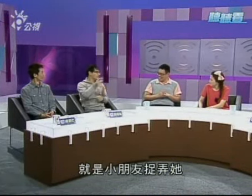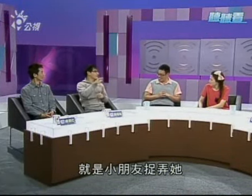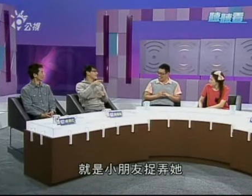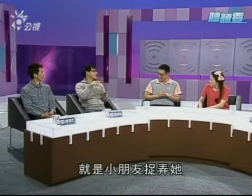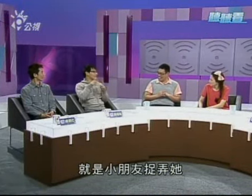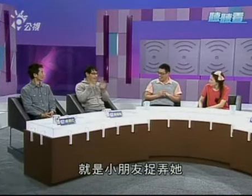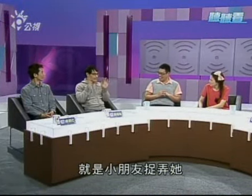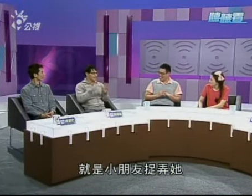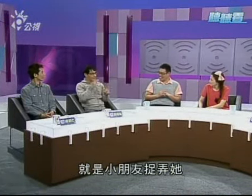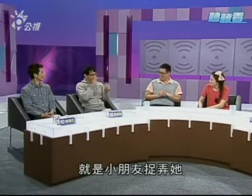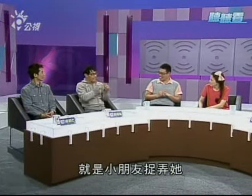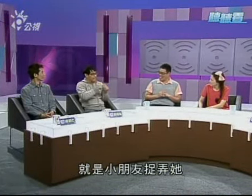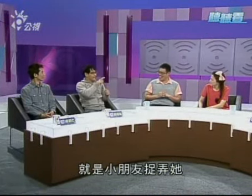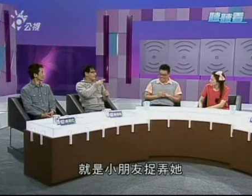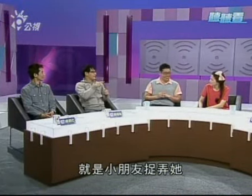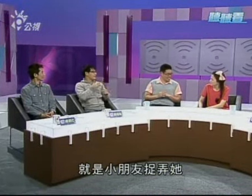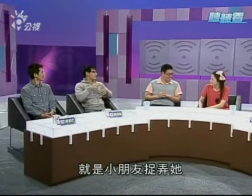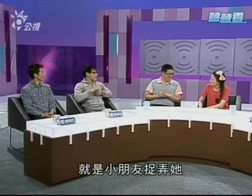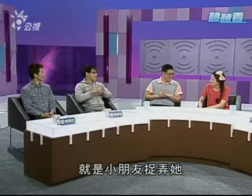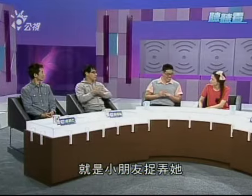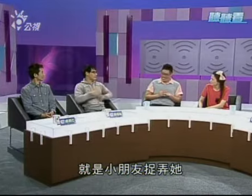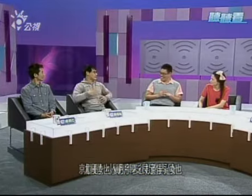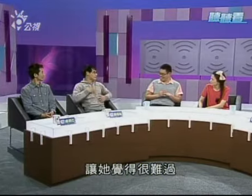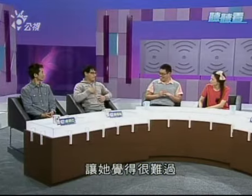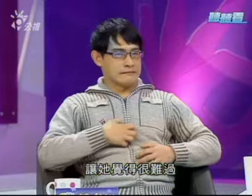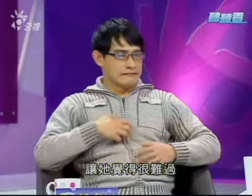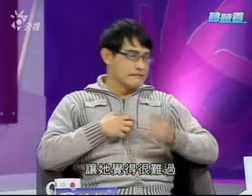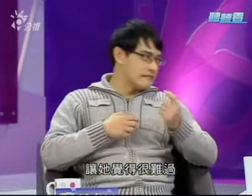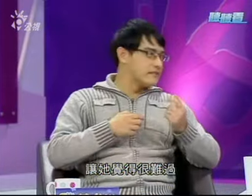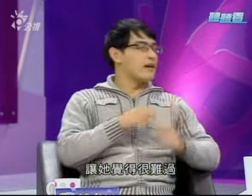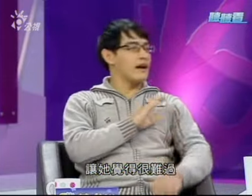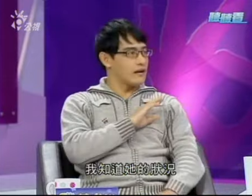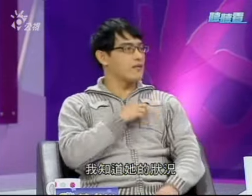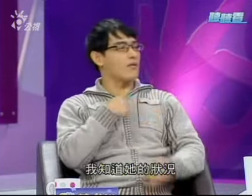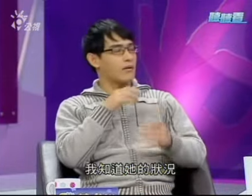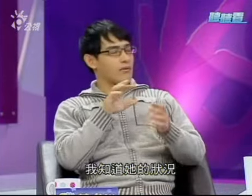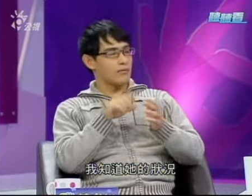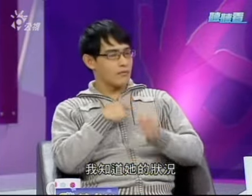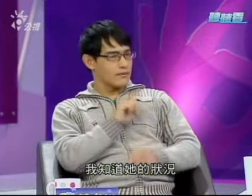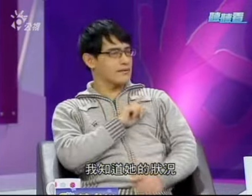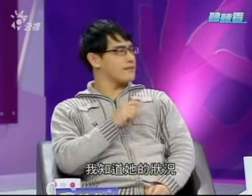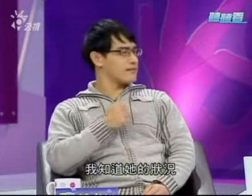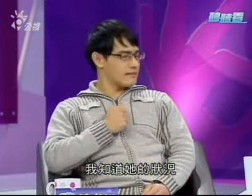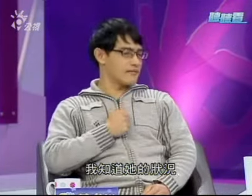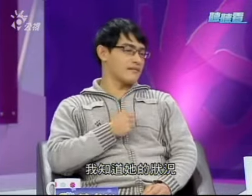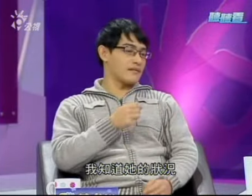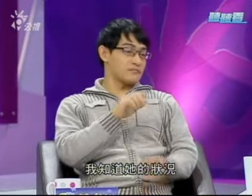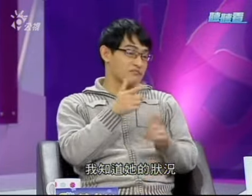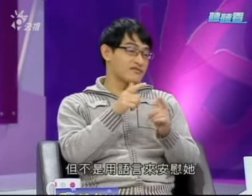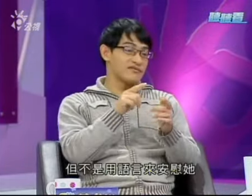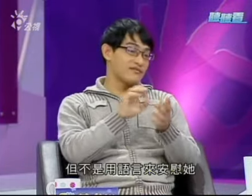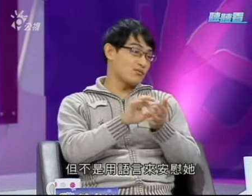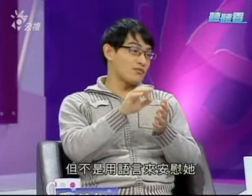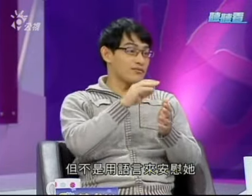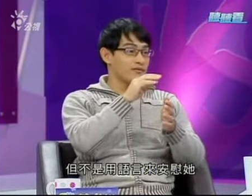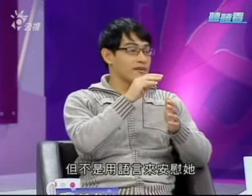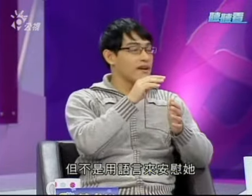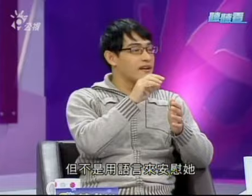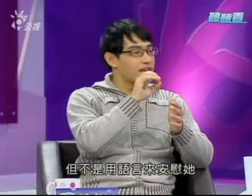就是小朋友捉弄他让他觉得很难过我知道他的状况但不是用语言